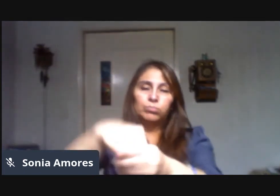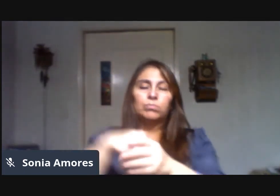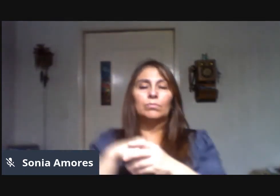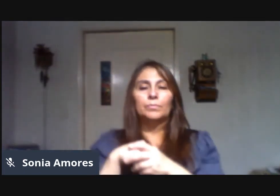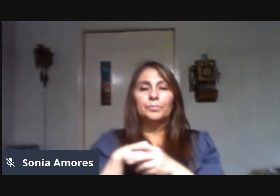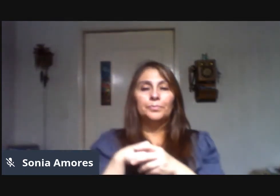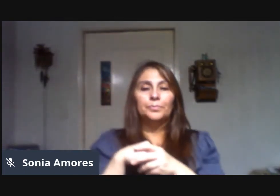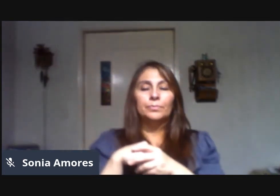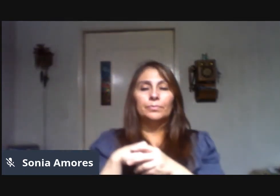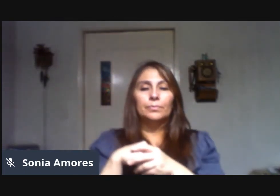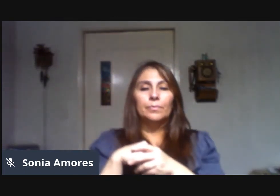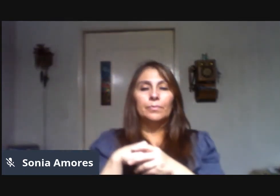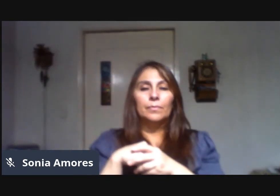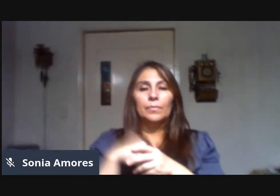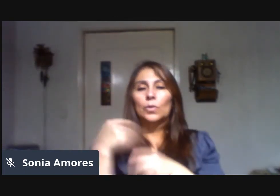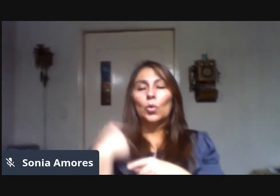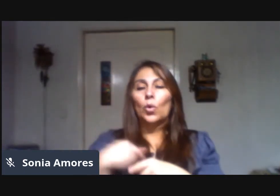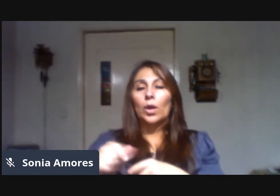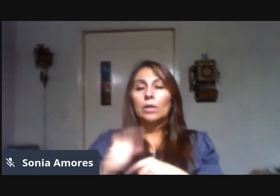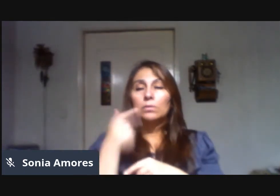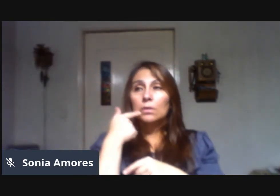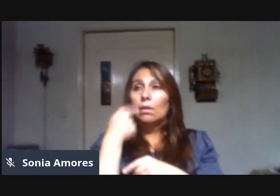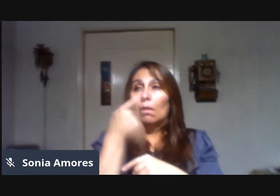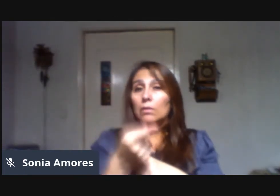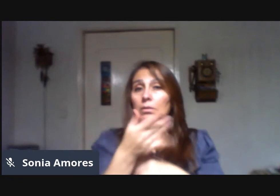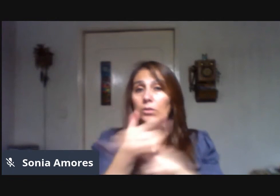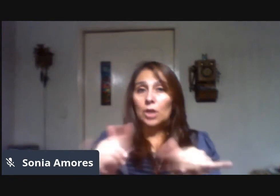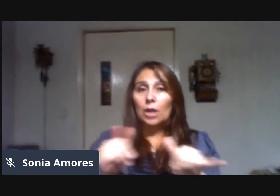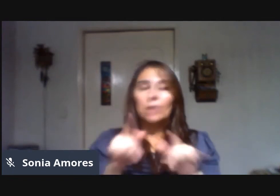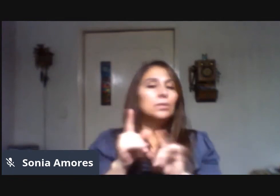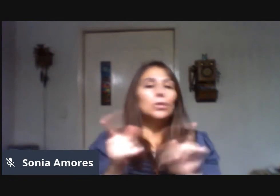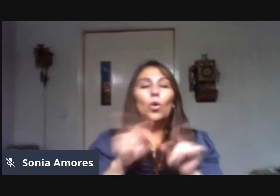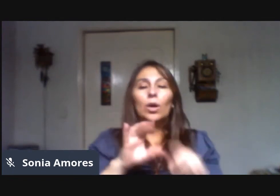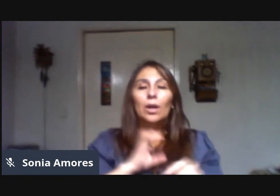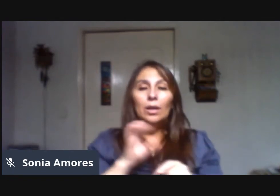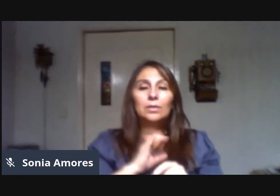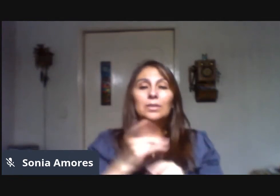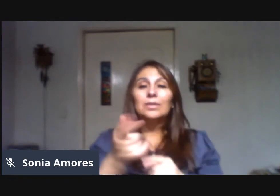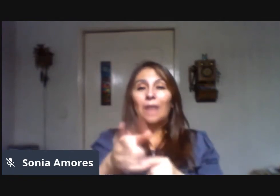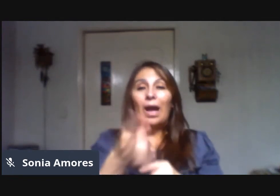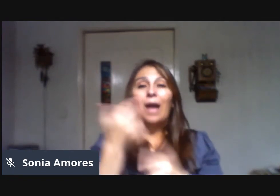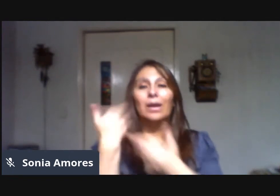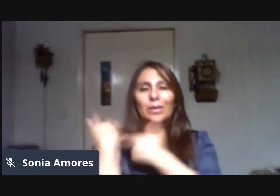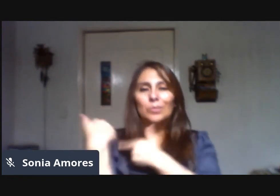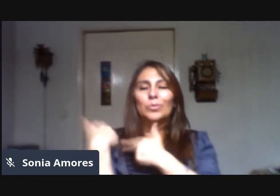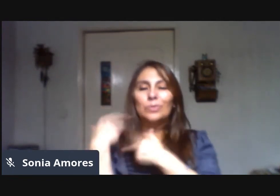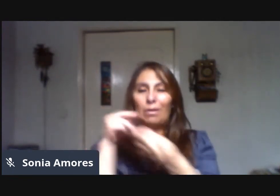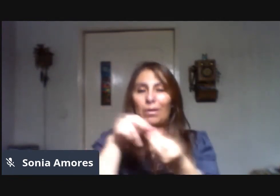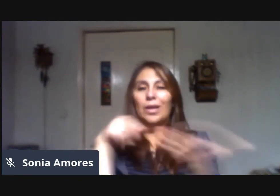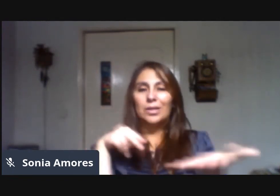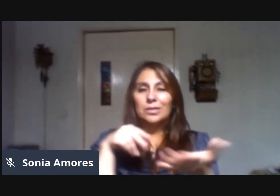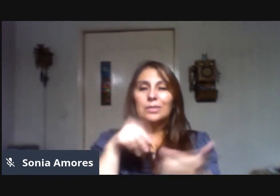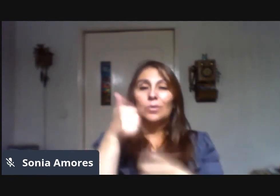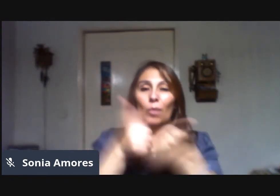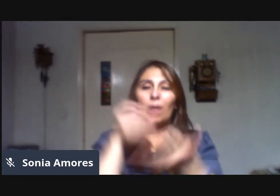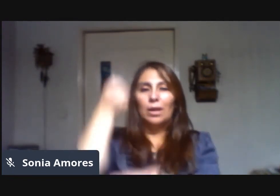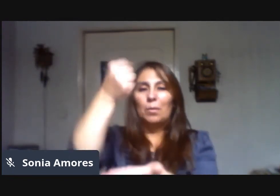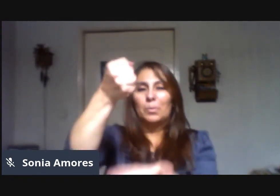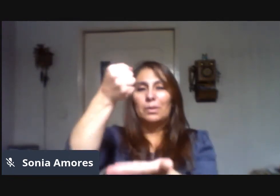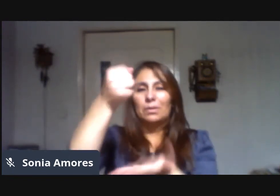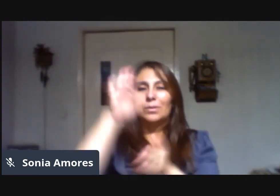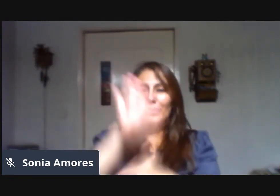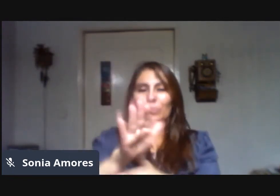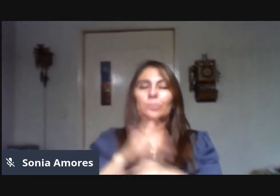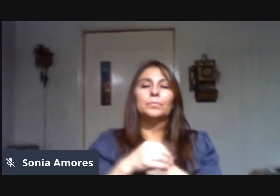no solo a modo denunciando, sino caracterizando como parte del responsable de esta crisis. Y eso que tiene que ver, uno, es